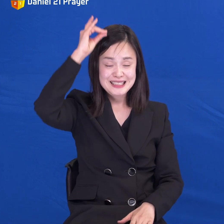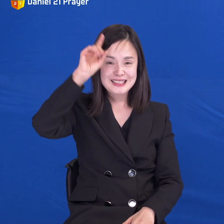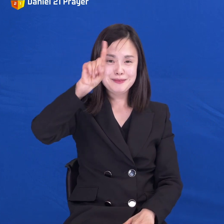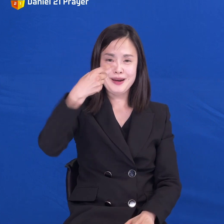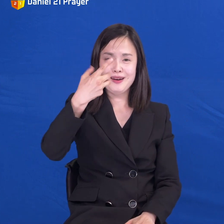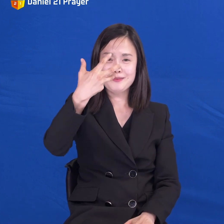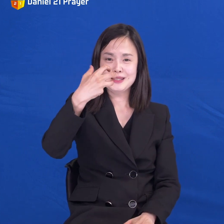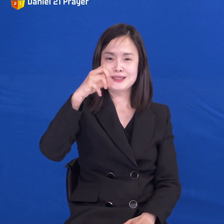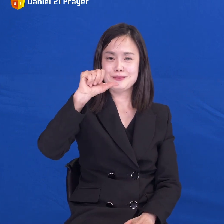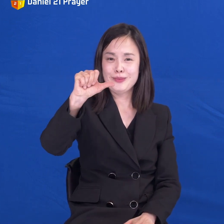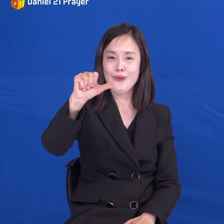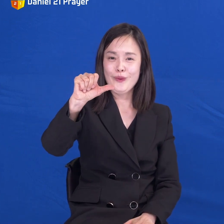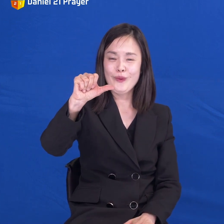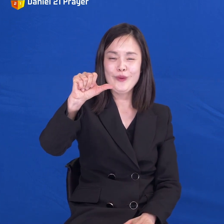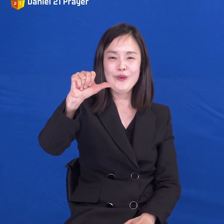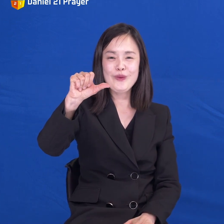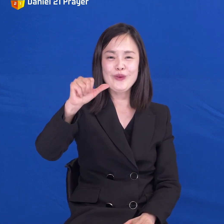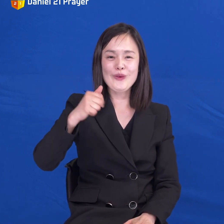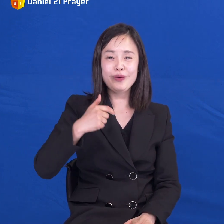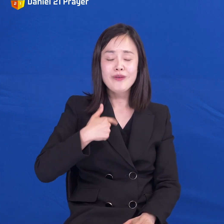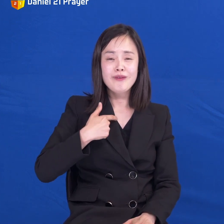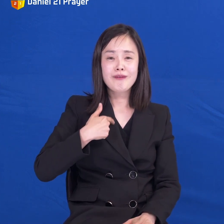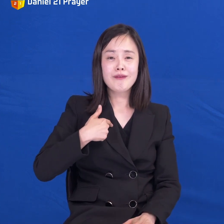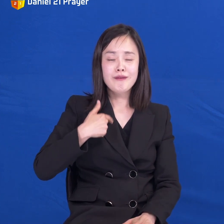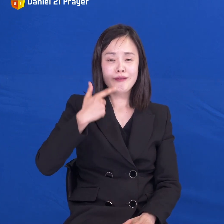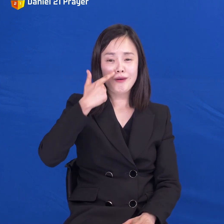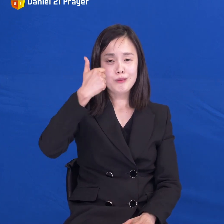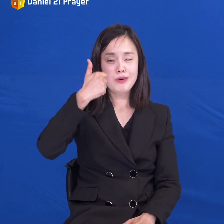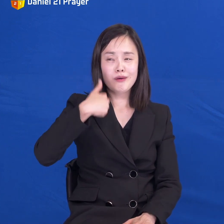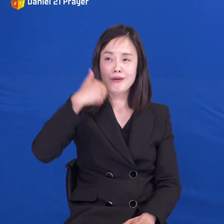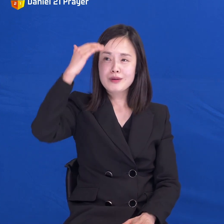없습니다. 저희 집안 제가 제일 커요.